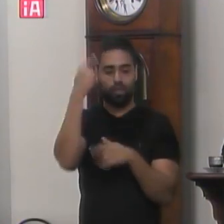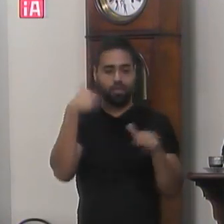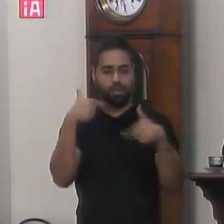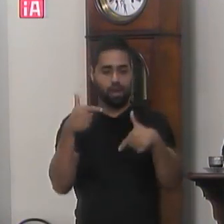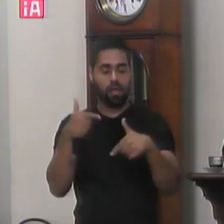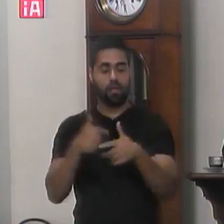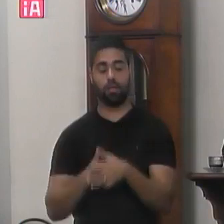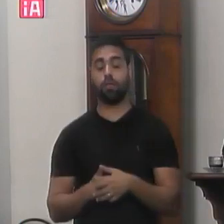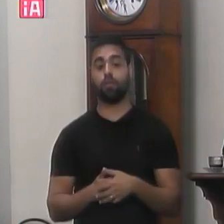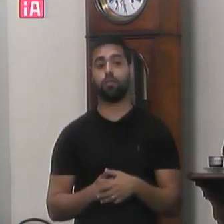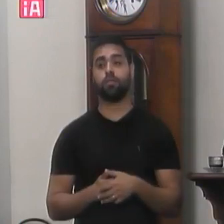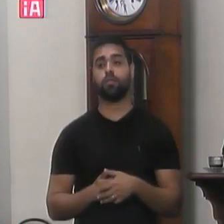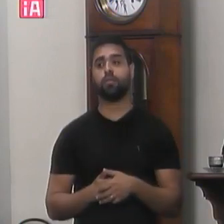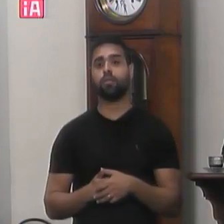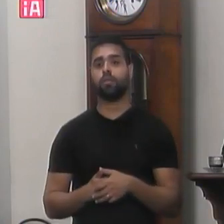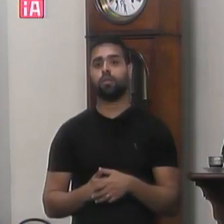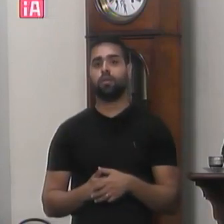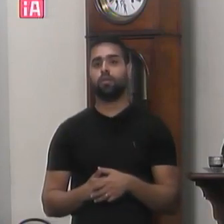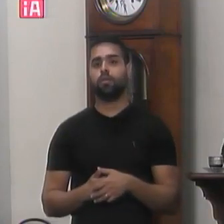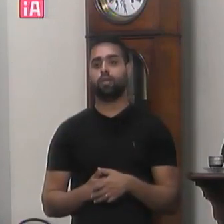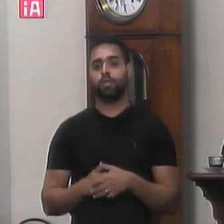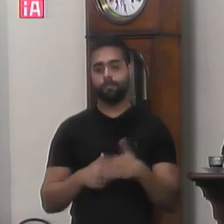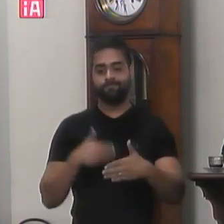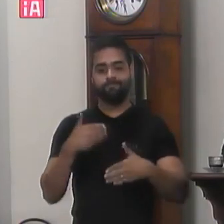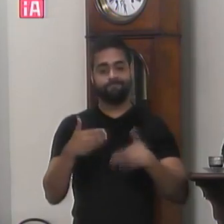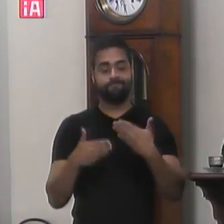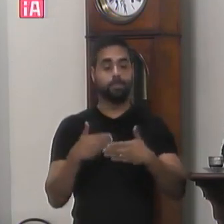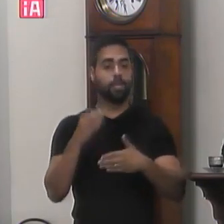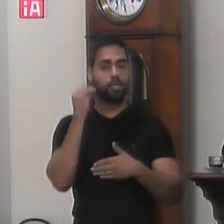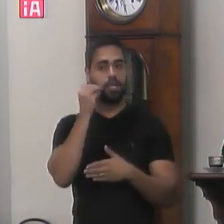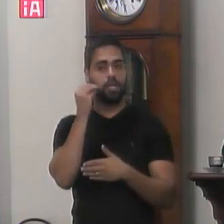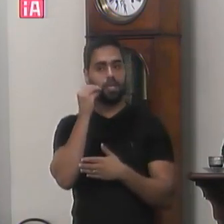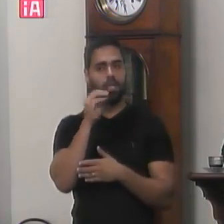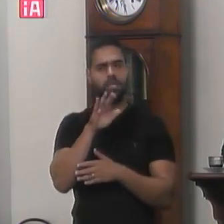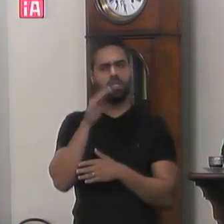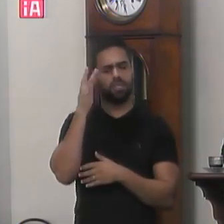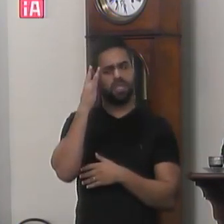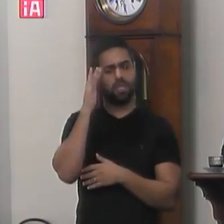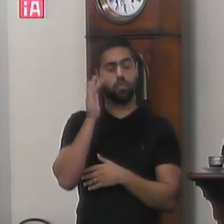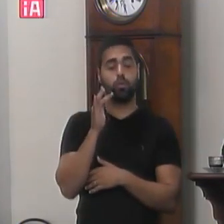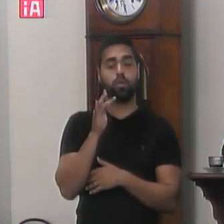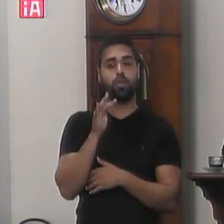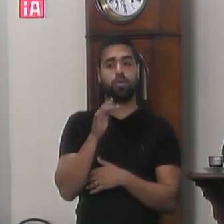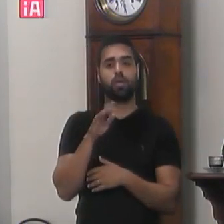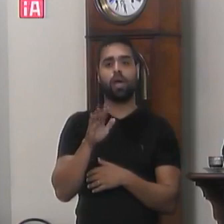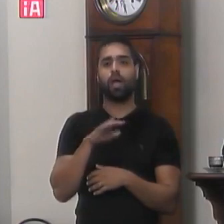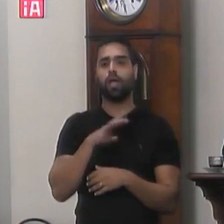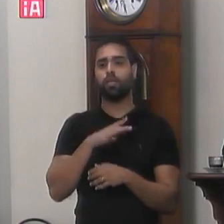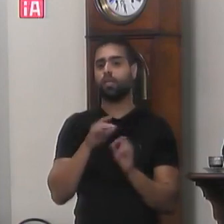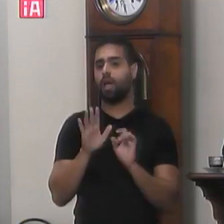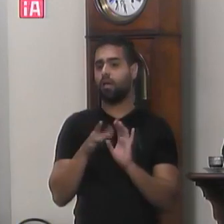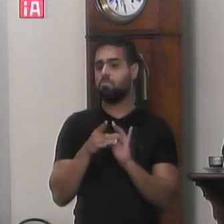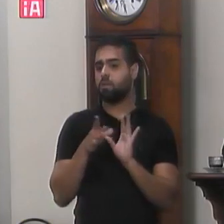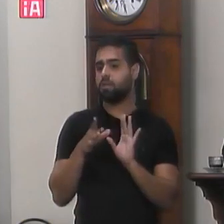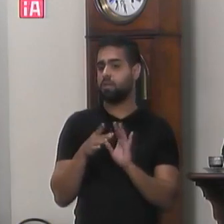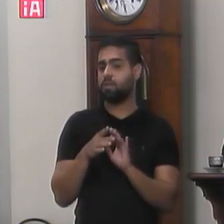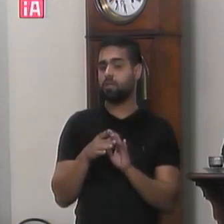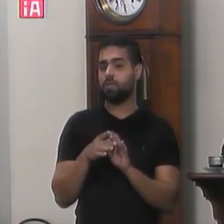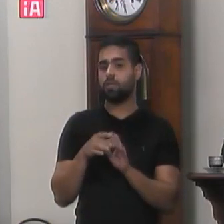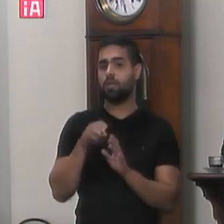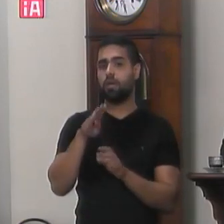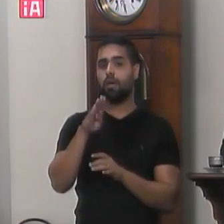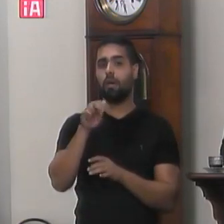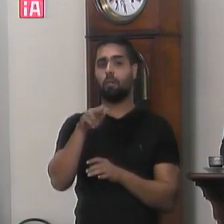lá. Então, a gente está tocando, já está, se eu não me engano, acho que está na licitação para ver a questão de banca,